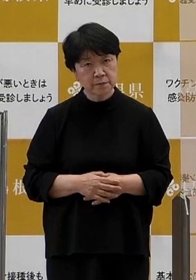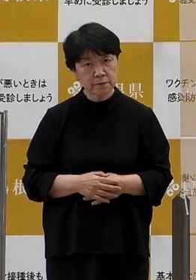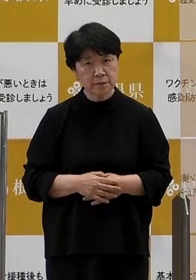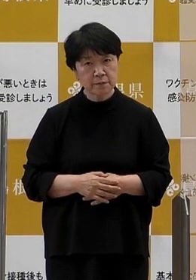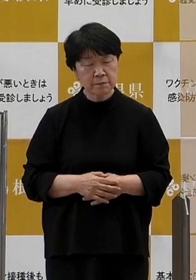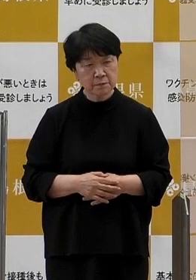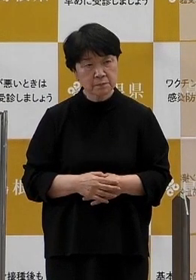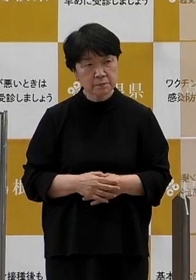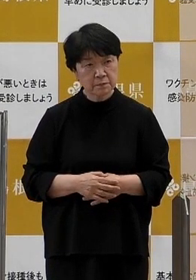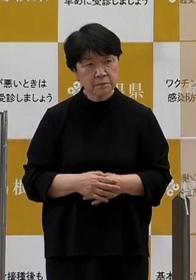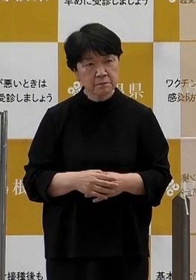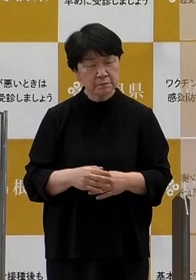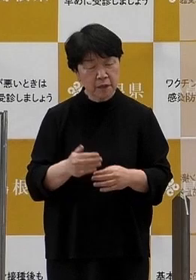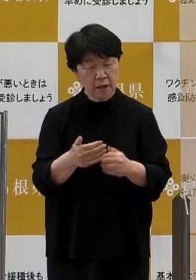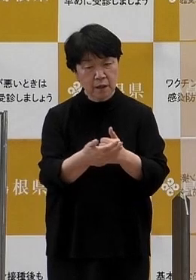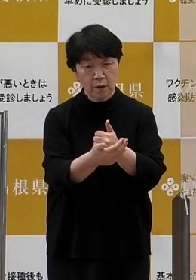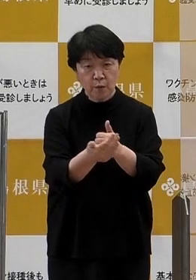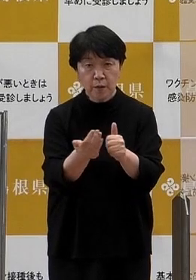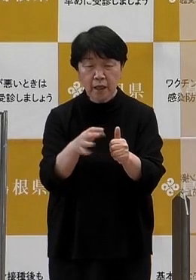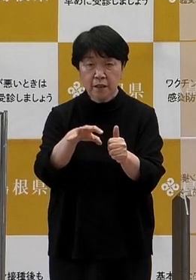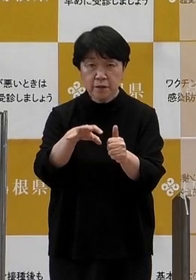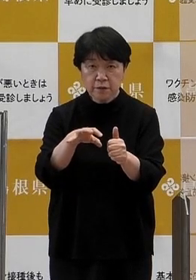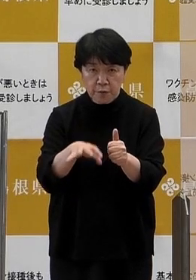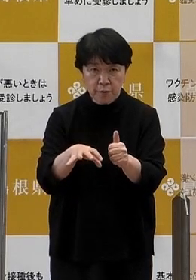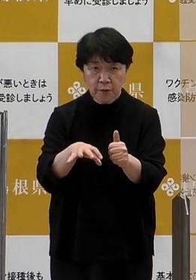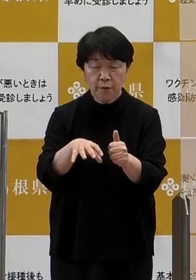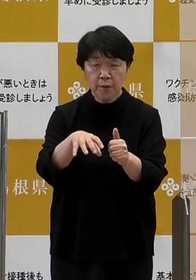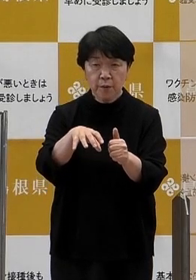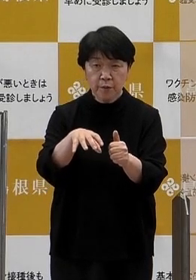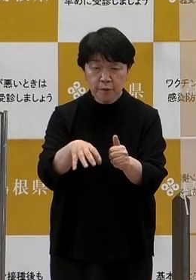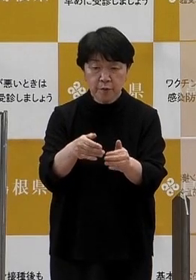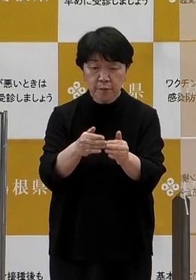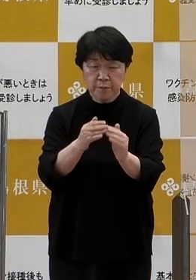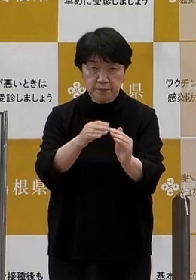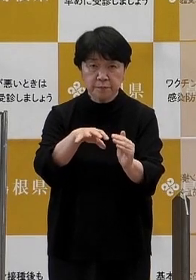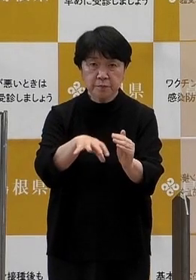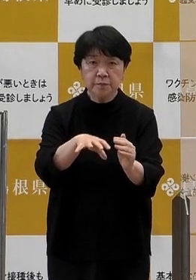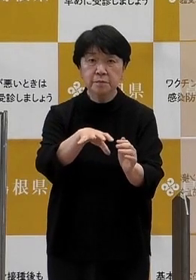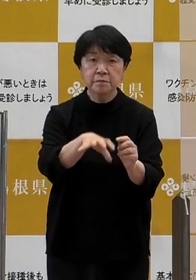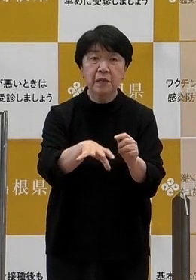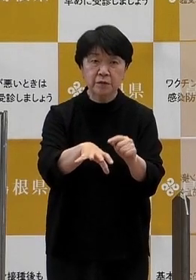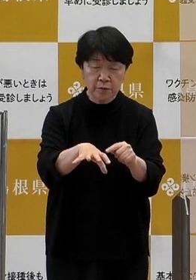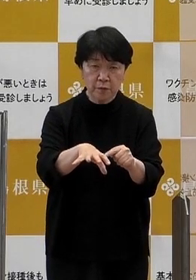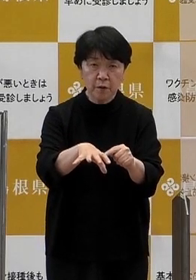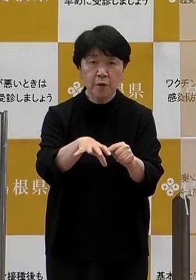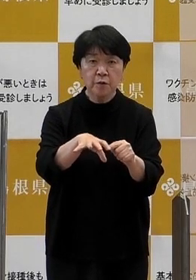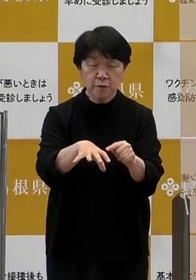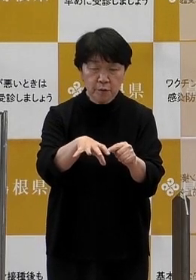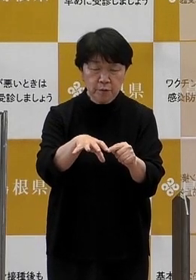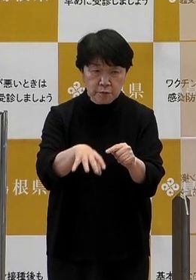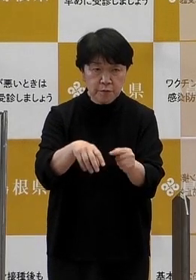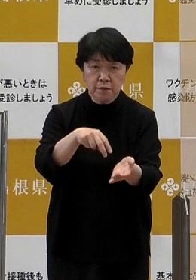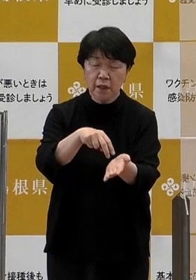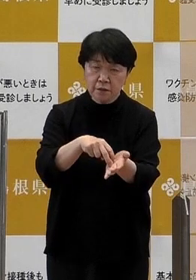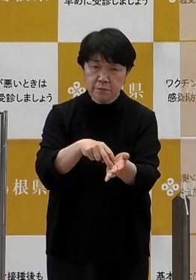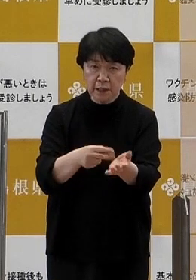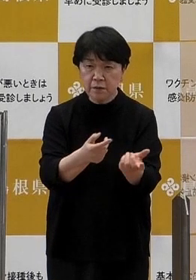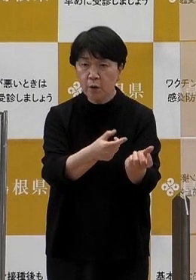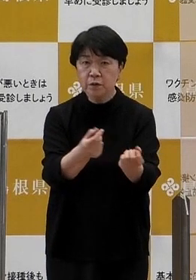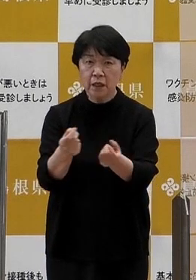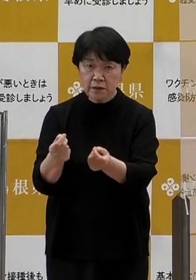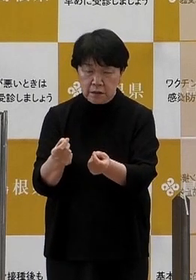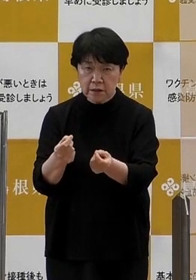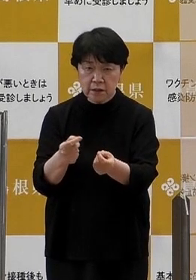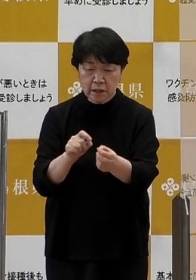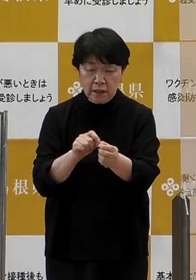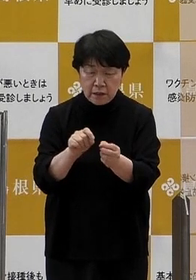保健所設置市でもありますし、そういう意味では県知事と同じ立場におられますので、感染状